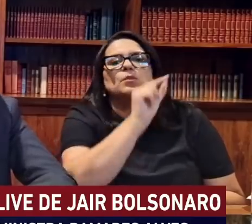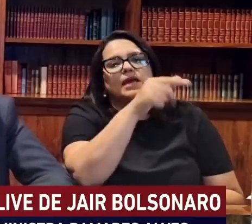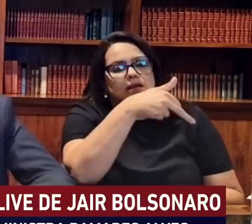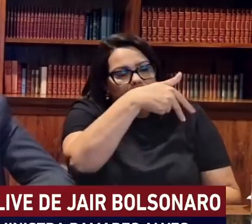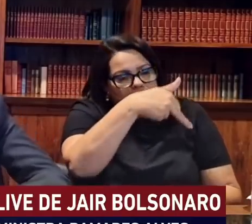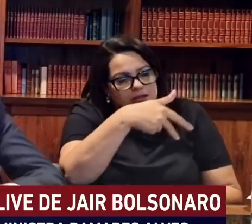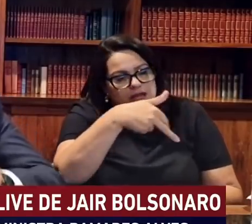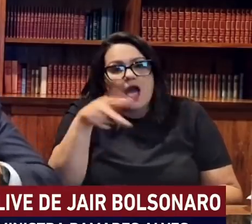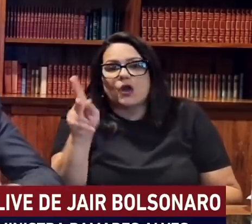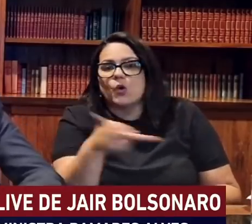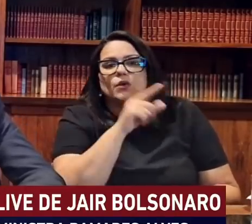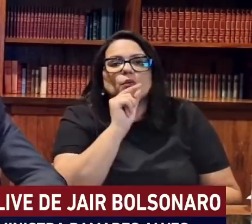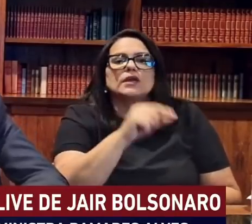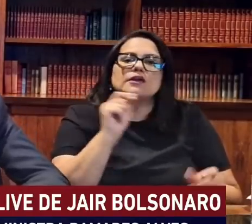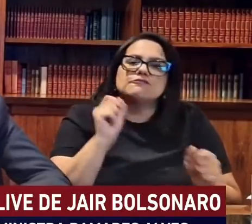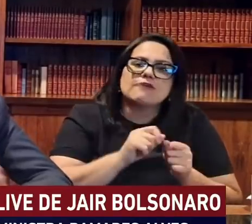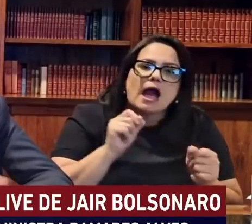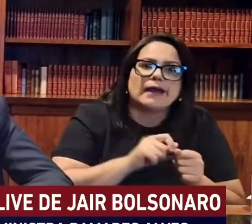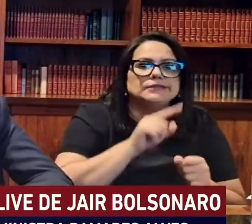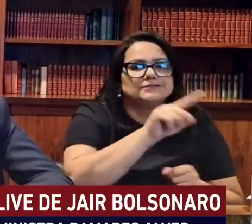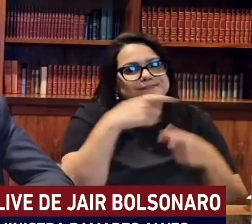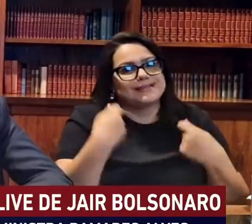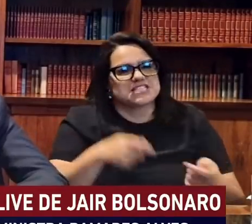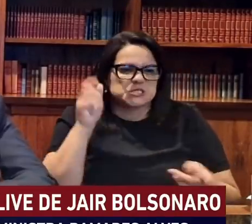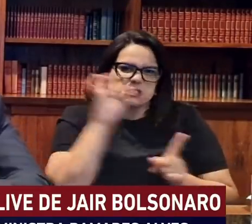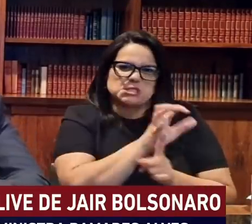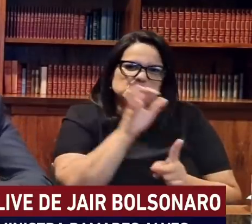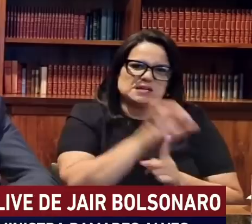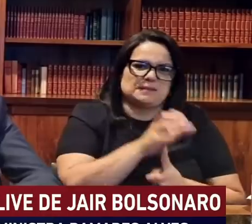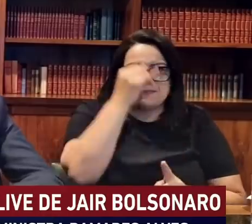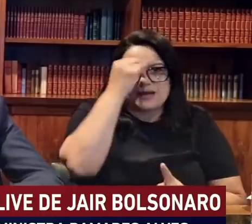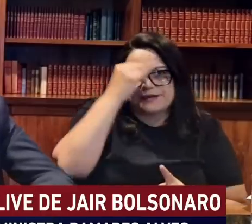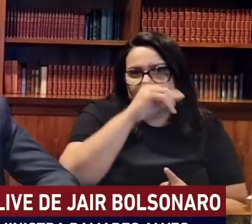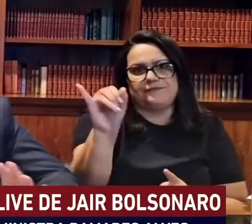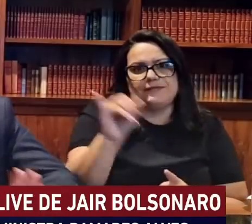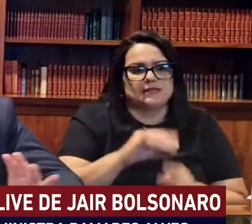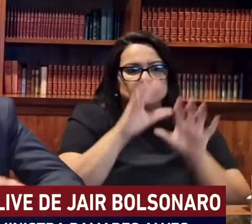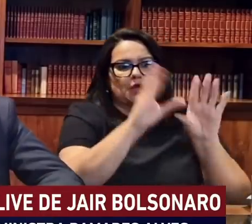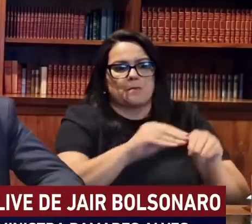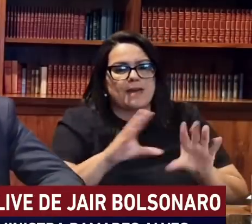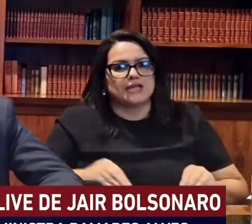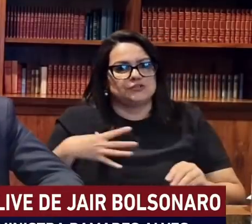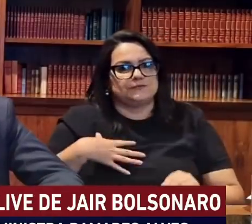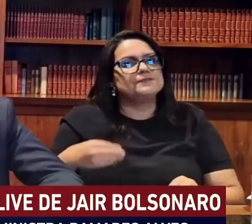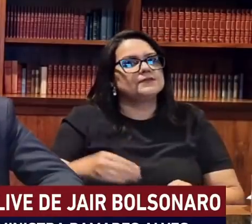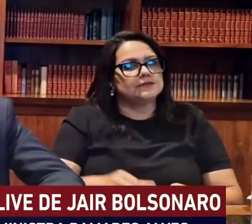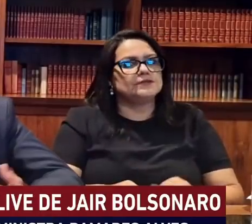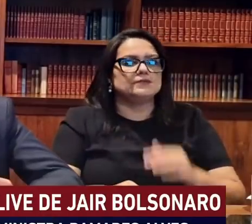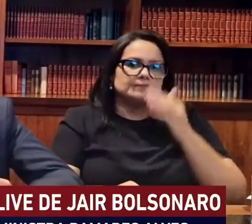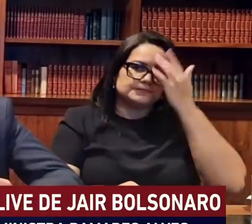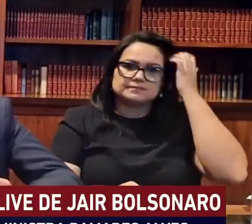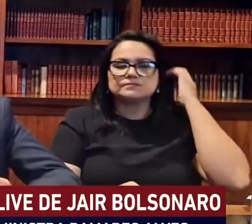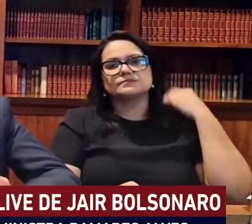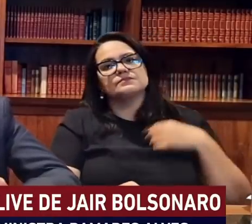caminho. O que elas são obrigadas a fazer para que não molestem seus filhos. Tá? E